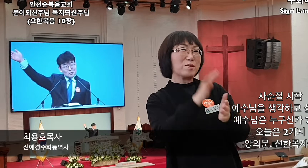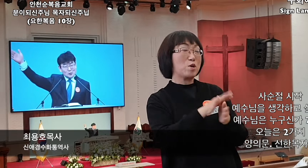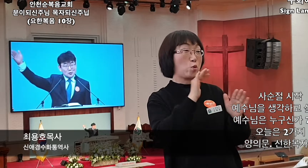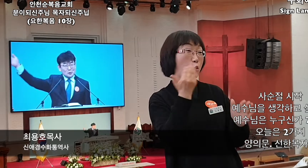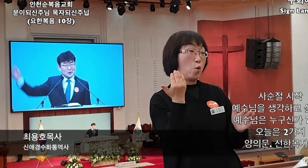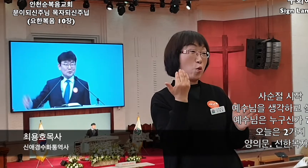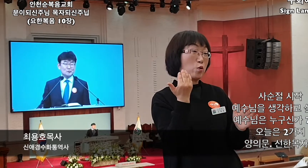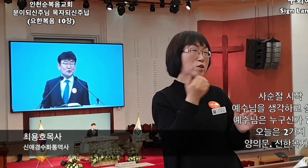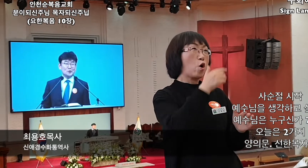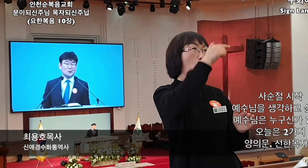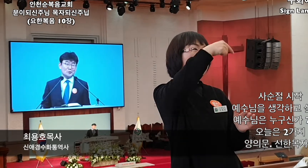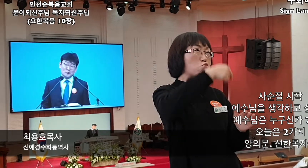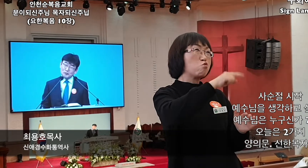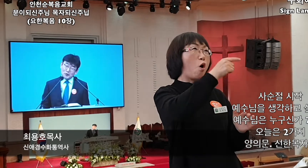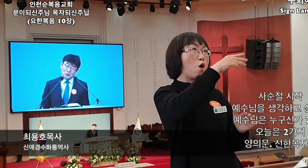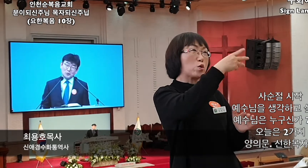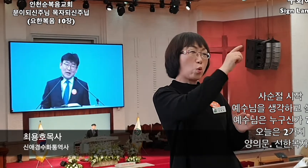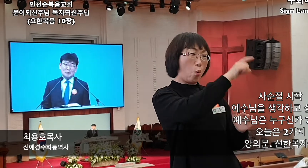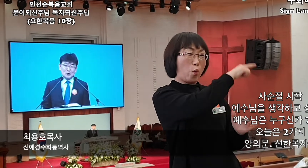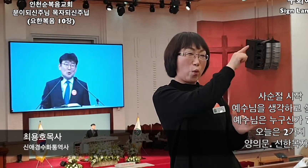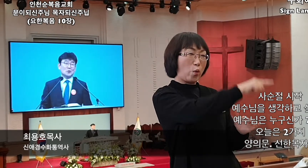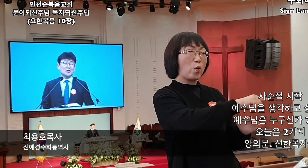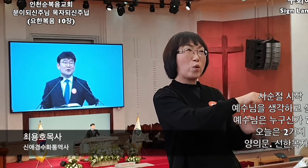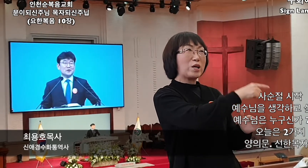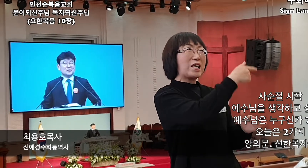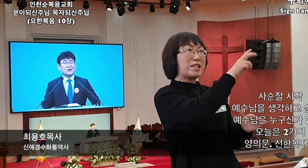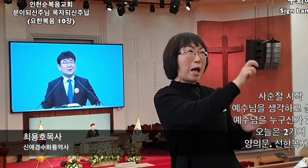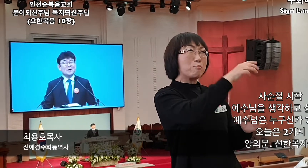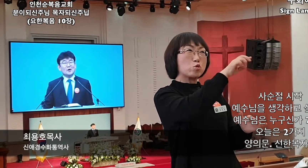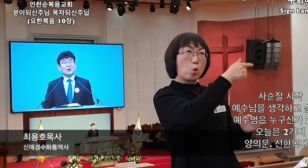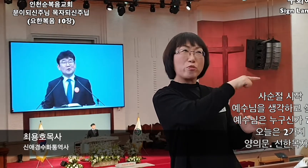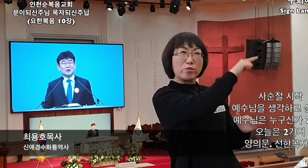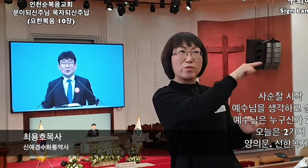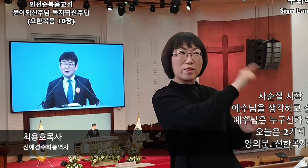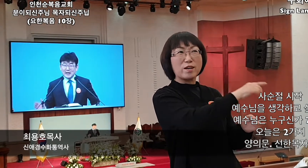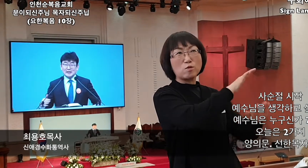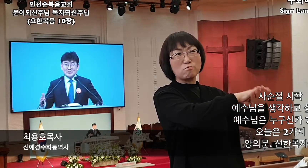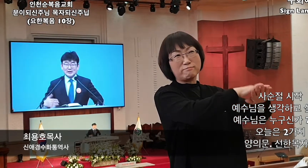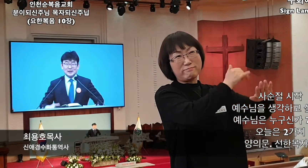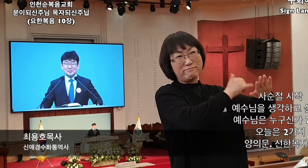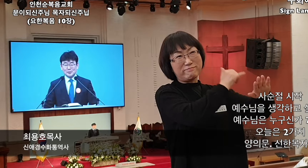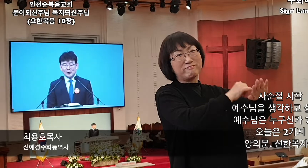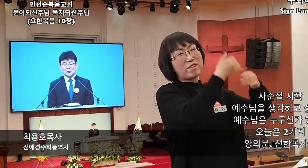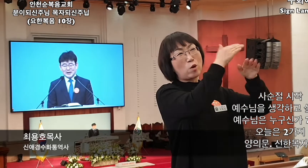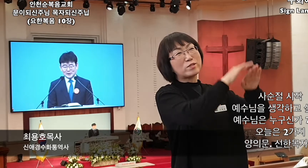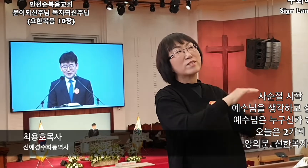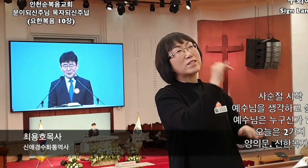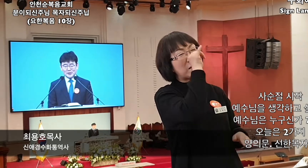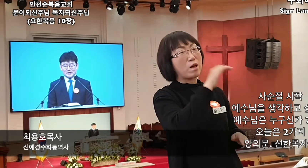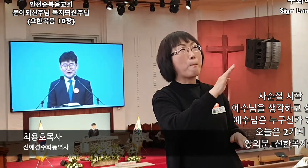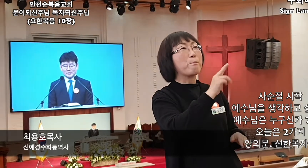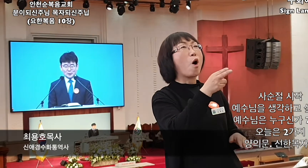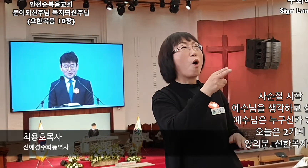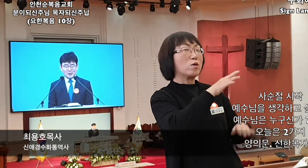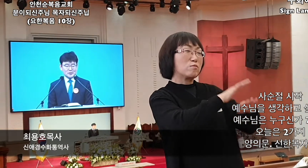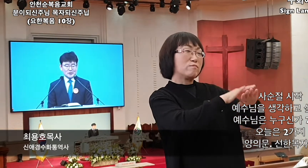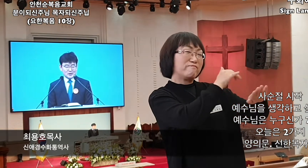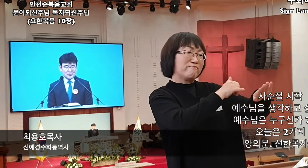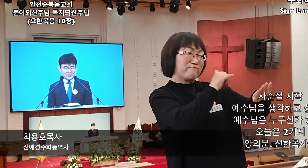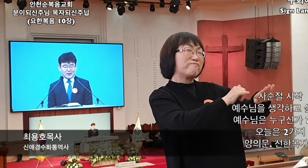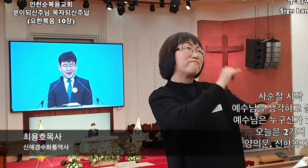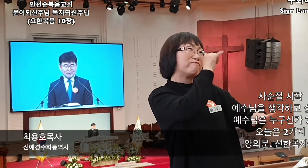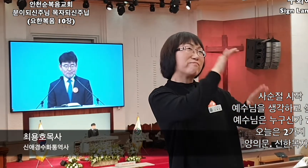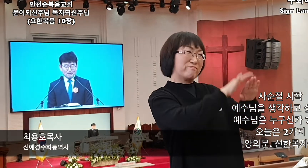이쪽 구월동 쪽에도 구월동 남촌 여기서 우리 농사를 지으시는 벼농사 지으신 성도님들이